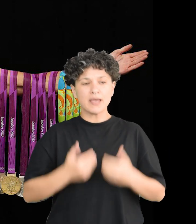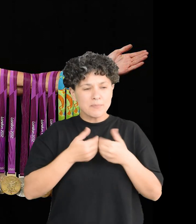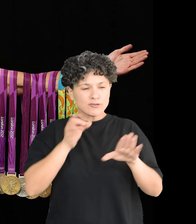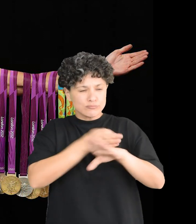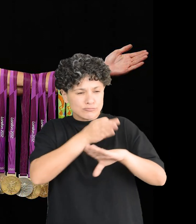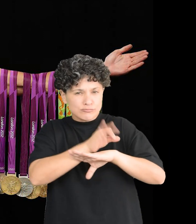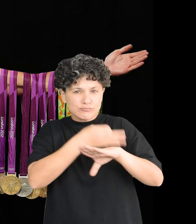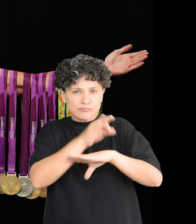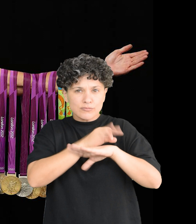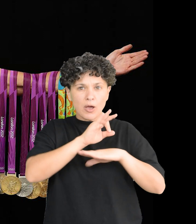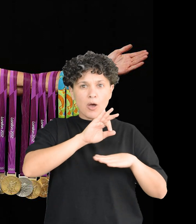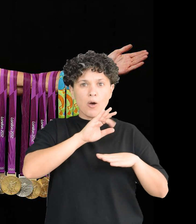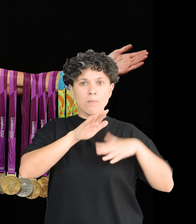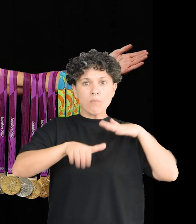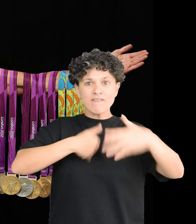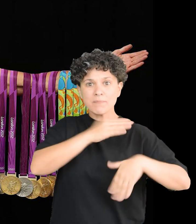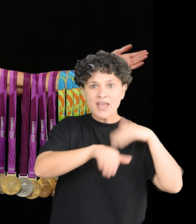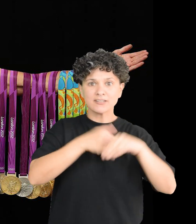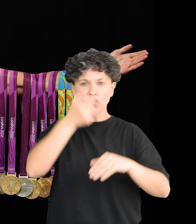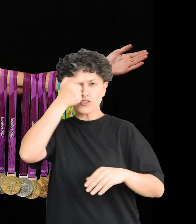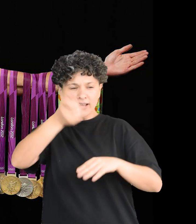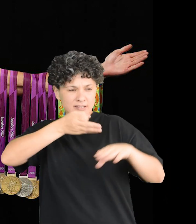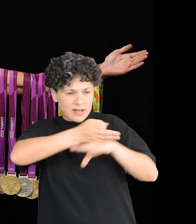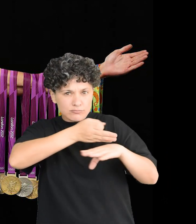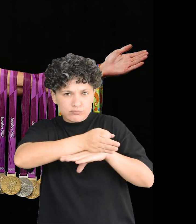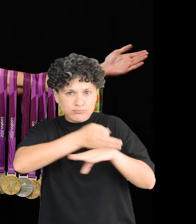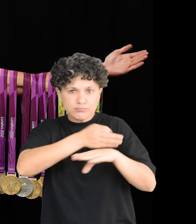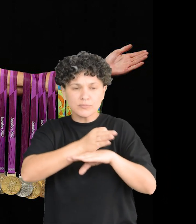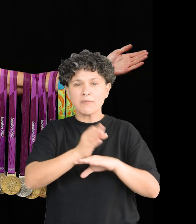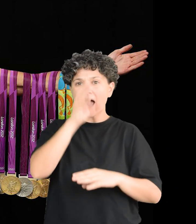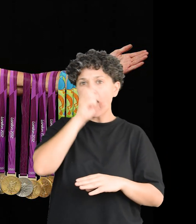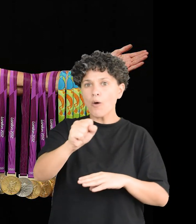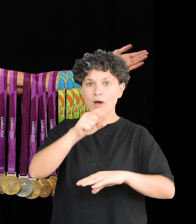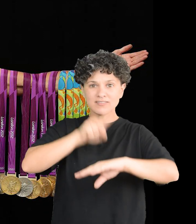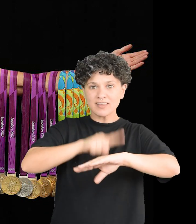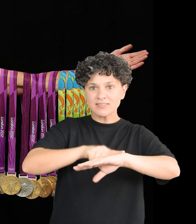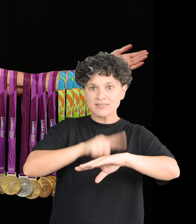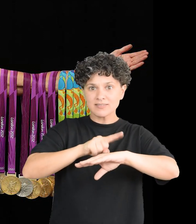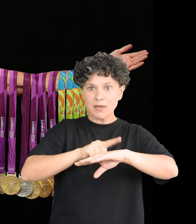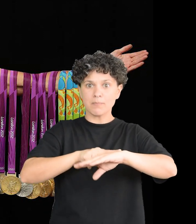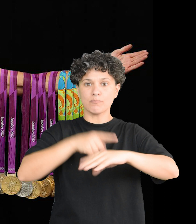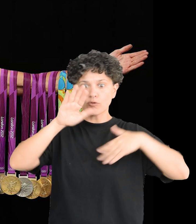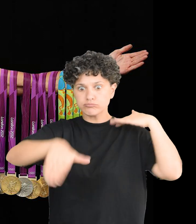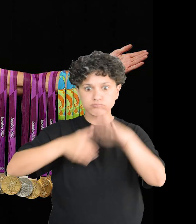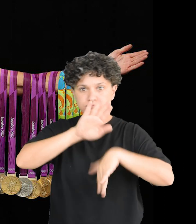movimientos en busca de la técnica más efectiva basando el entrenamiento en generar una base